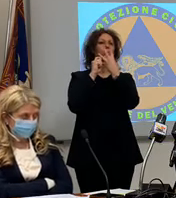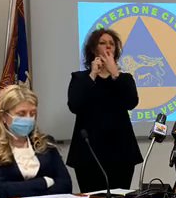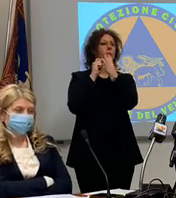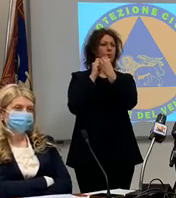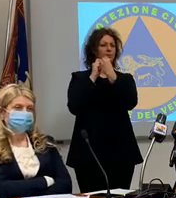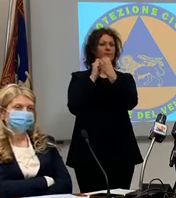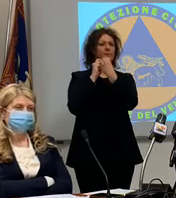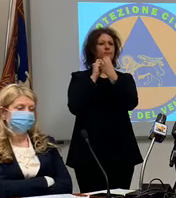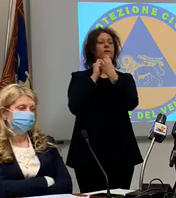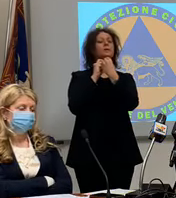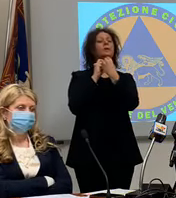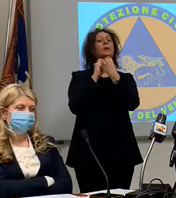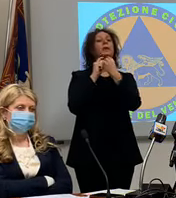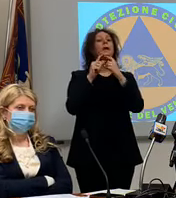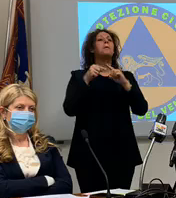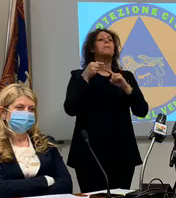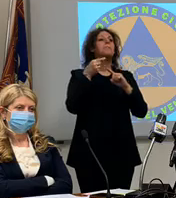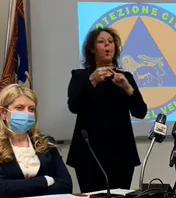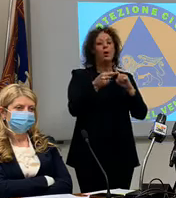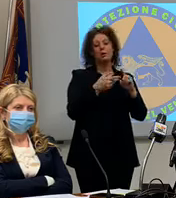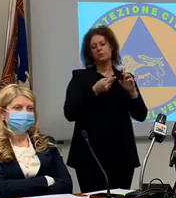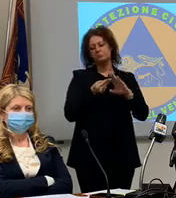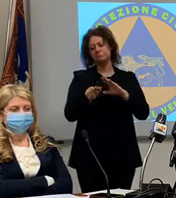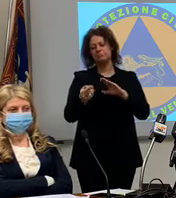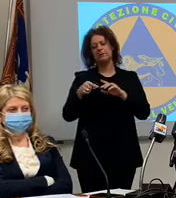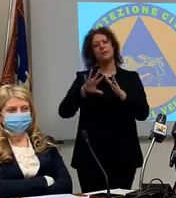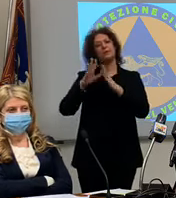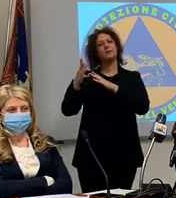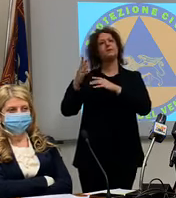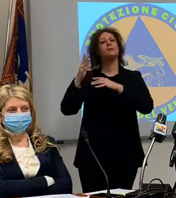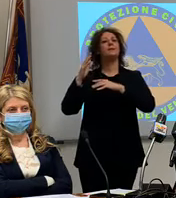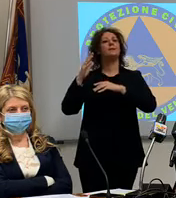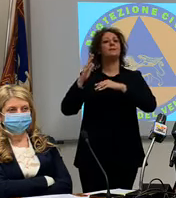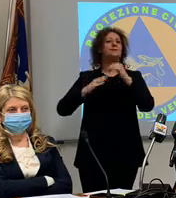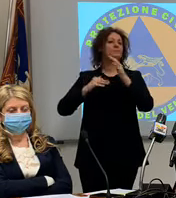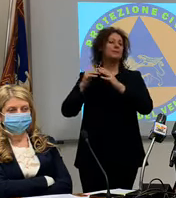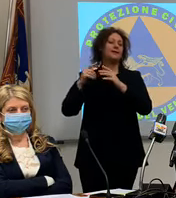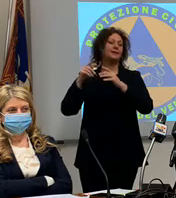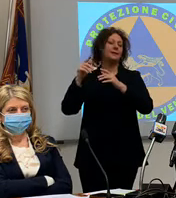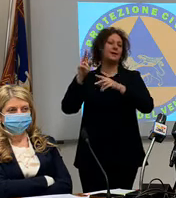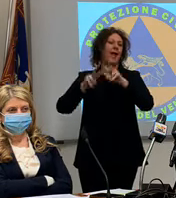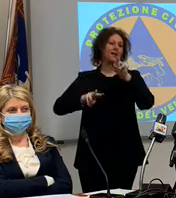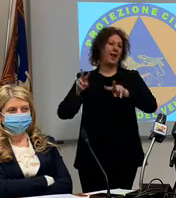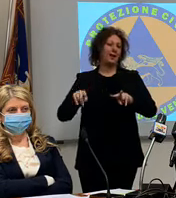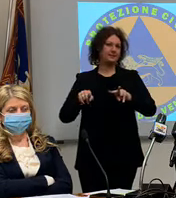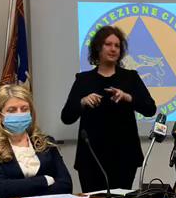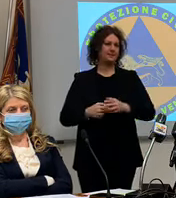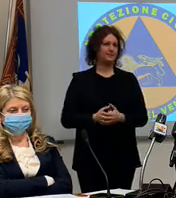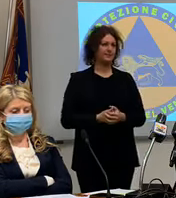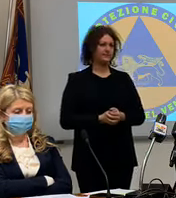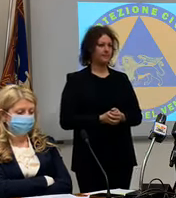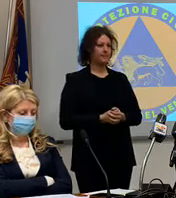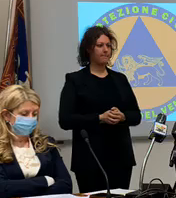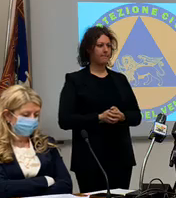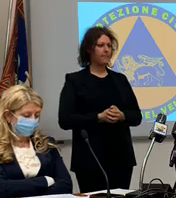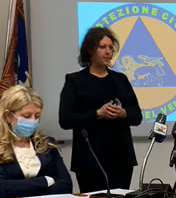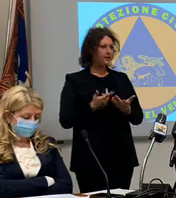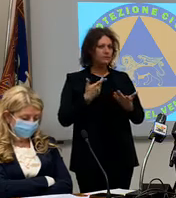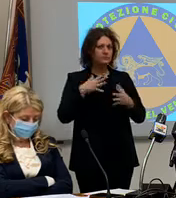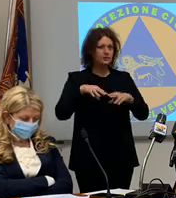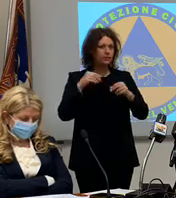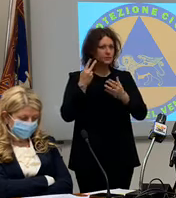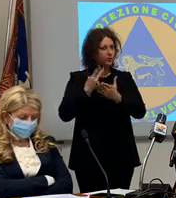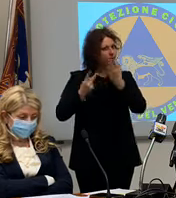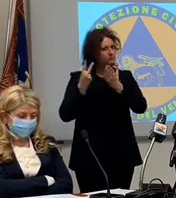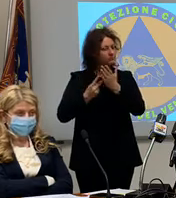strumento che che ne estrae la saliva e fa l'analisi la curiosità commerciale lo state valutando per una implementazione S Sì sì sì sì rig